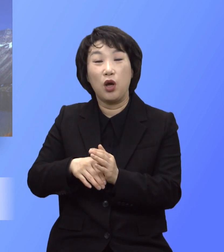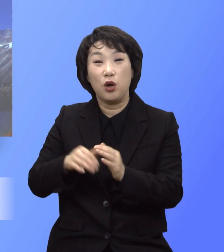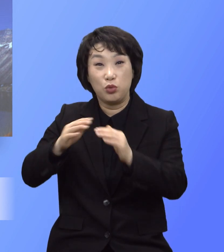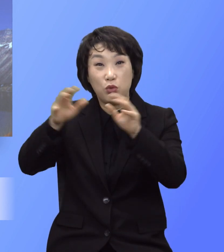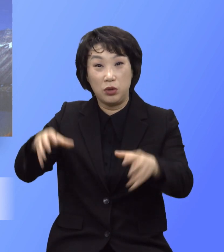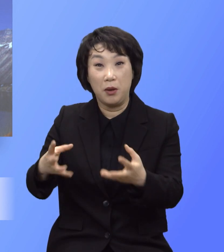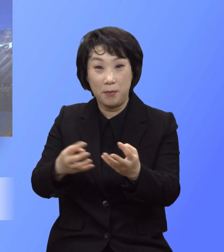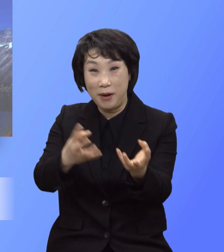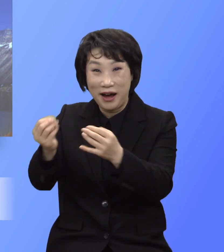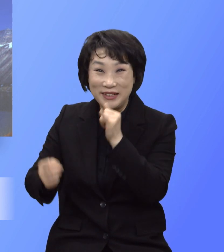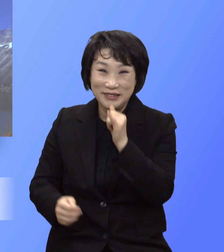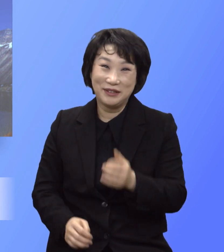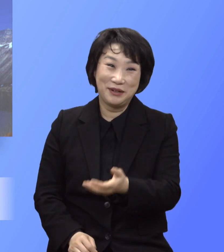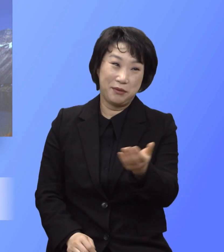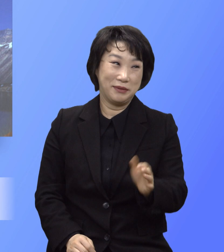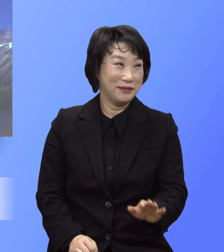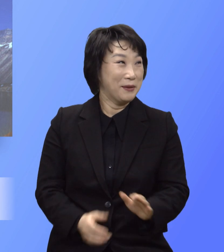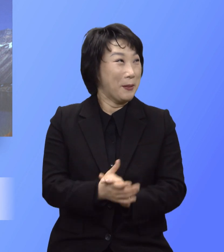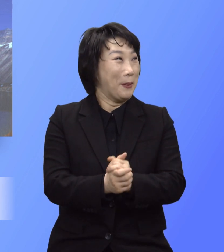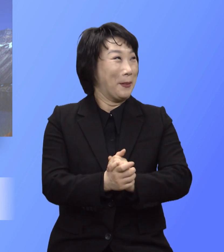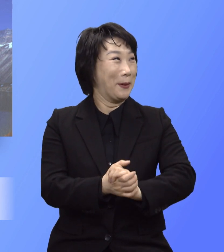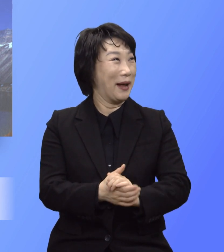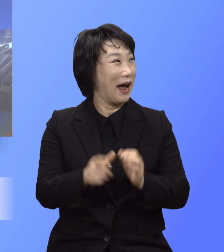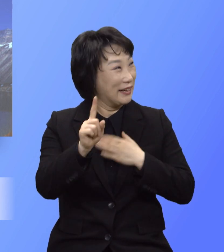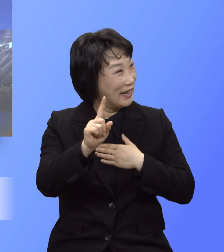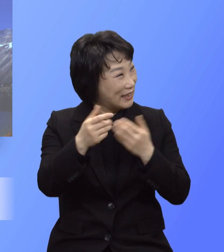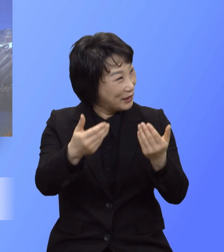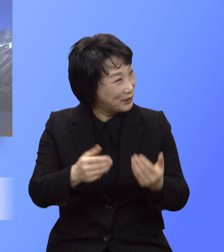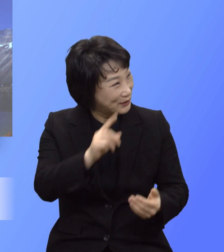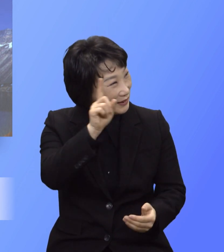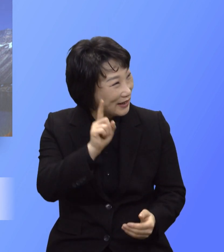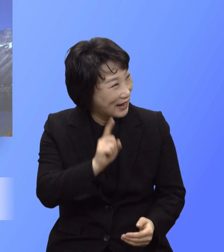그러면 아, 꽁 잡으면 한 마리 줄라나?